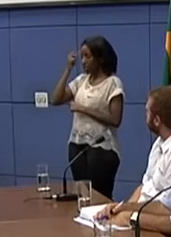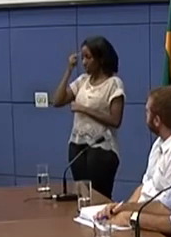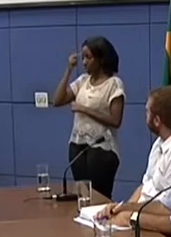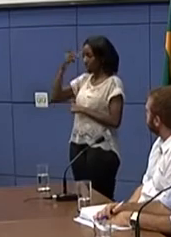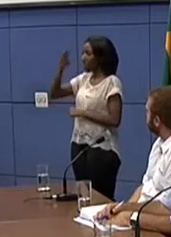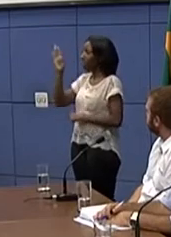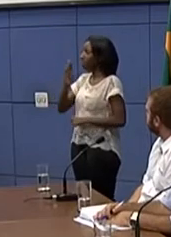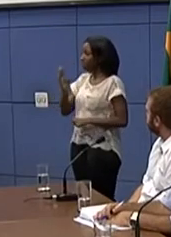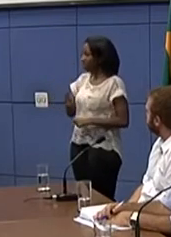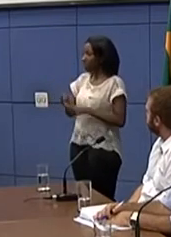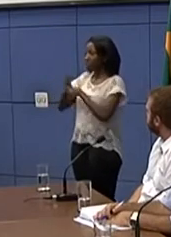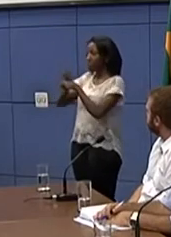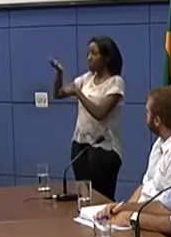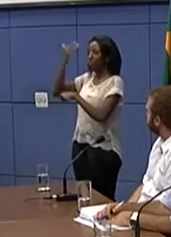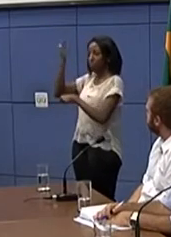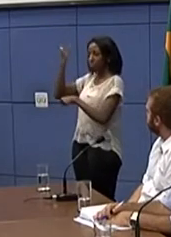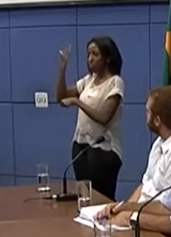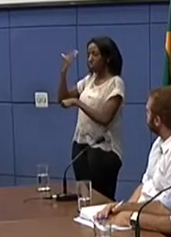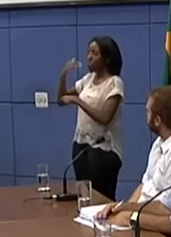escolhido ano passado,